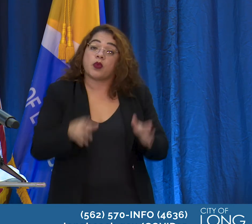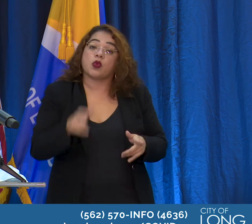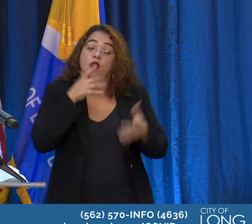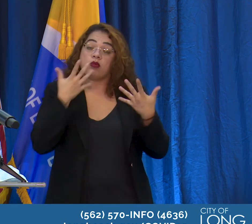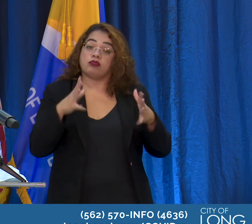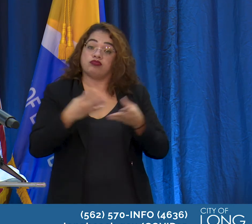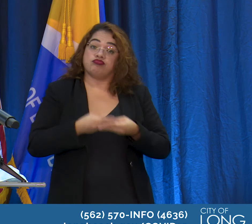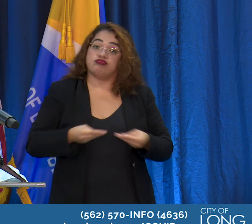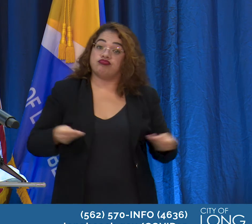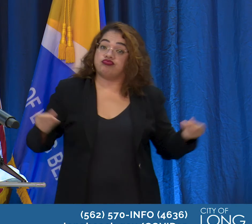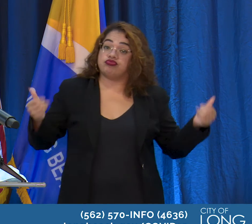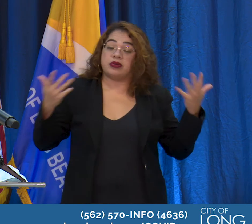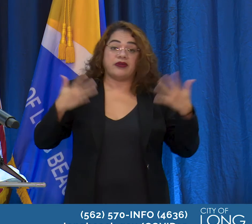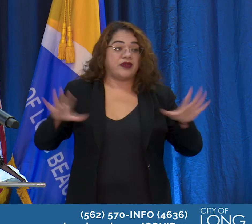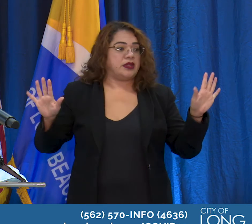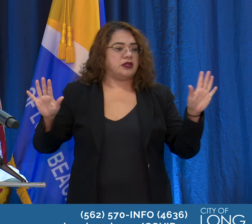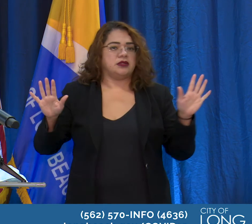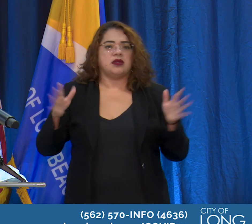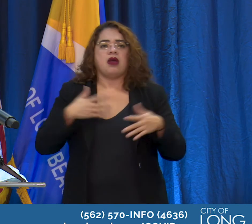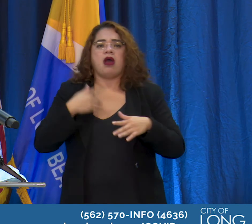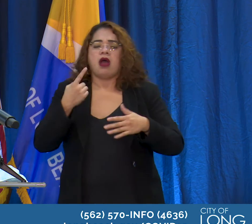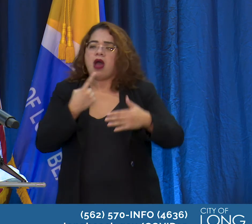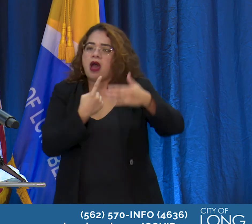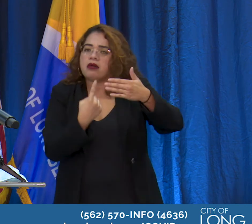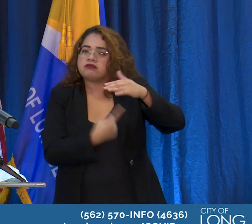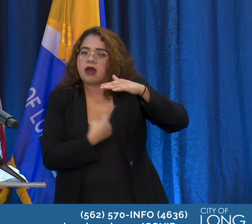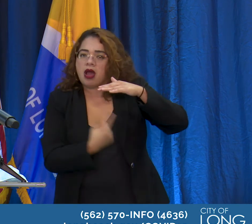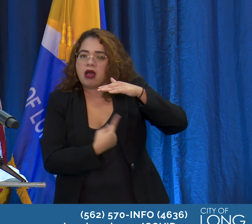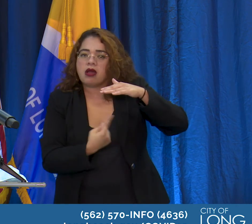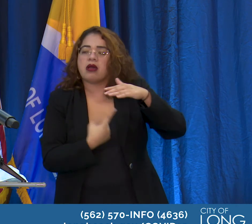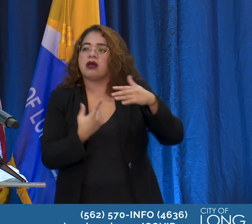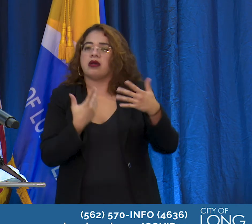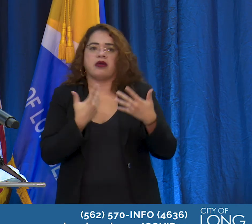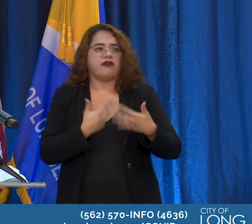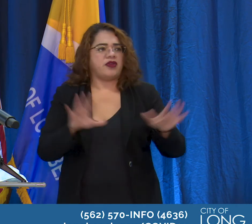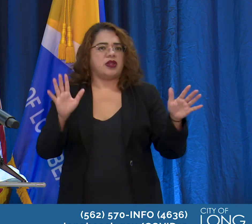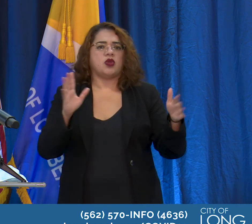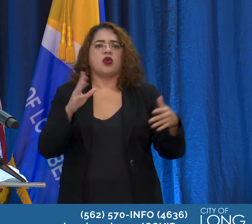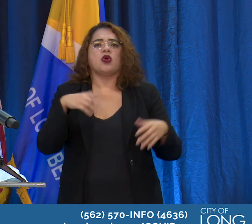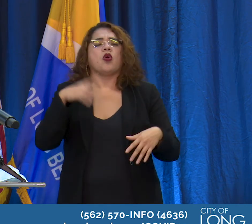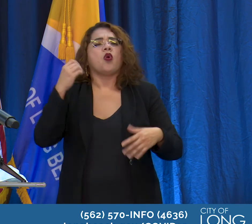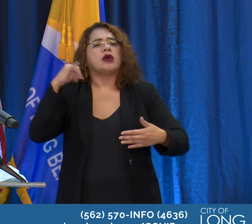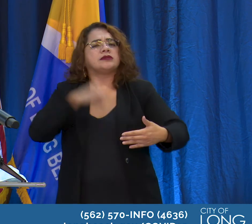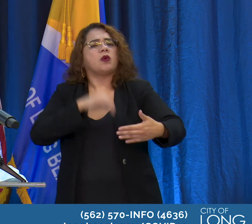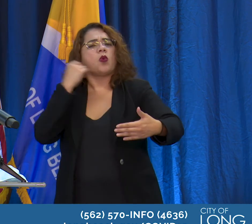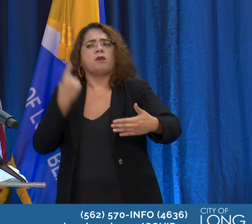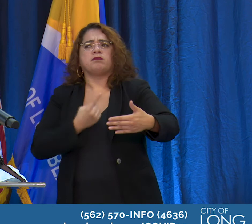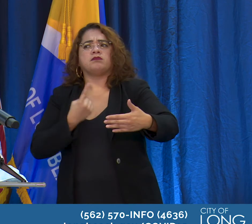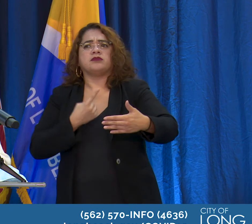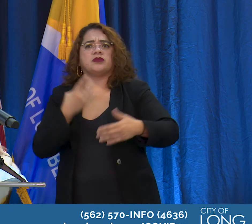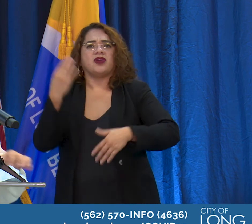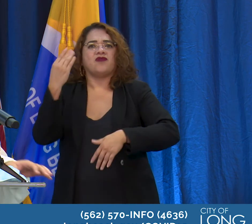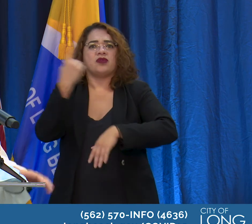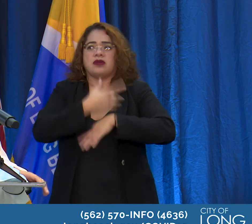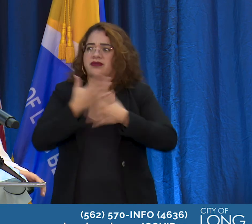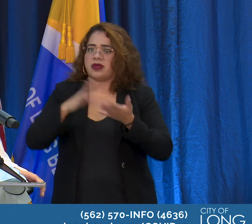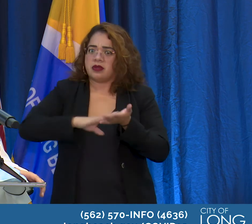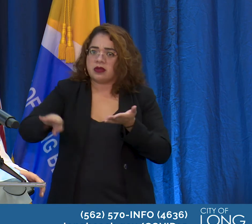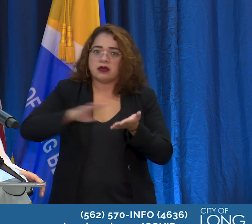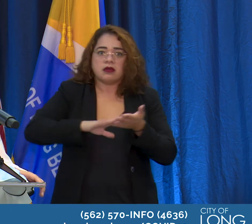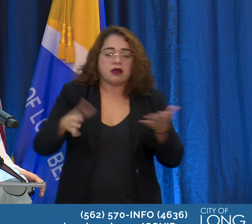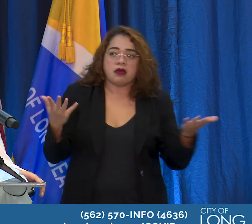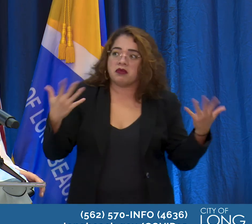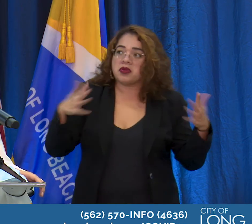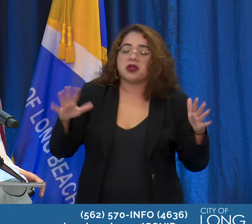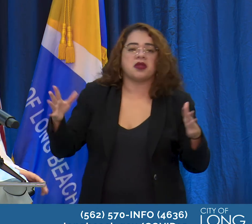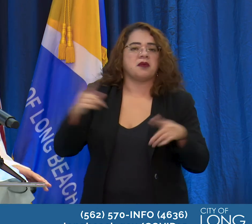COVID-19 o haya sido liberado de aislamiento domiciliario o de la cuarentena. La discriminación puede